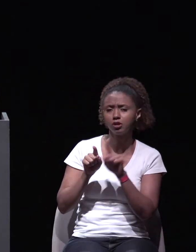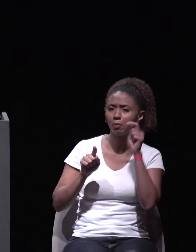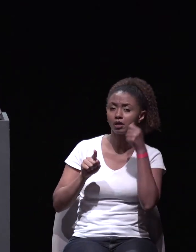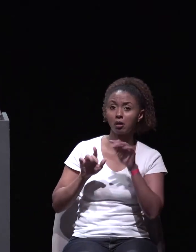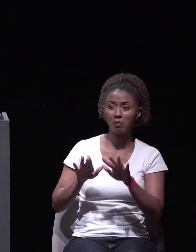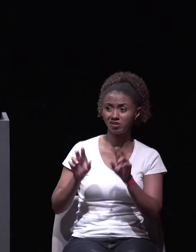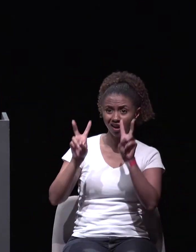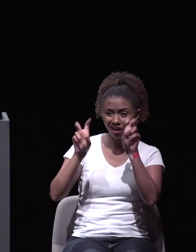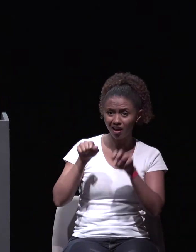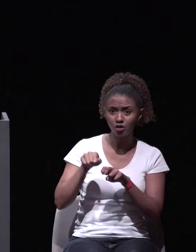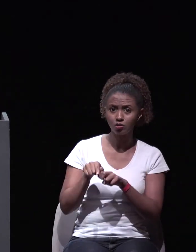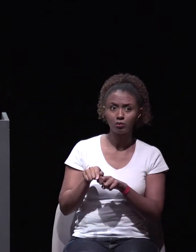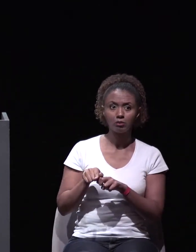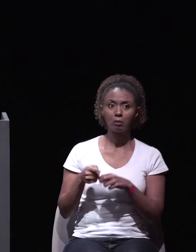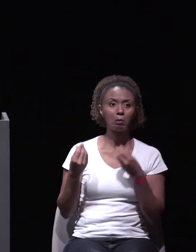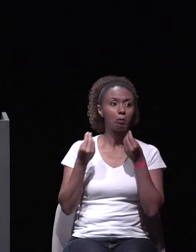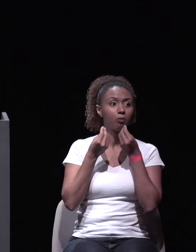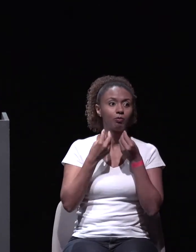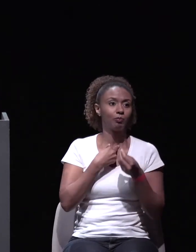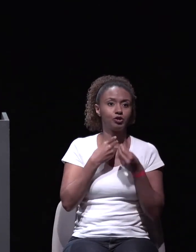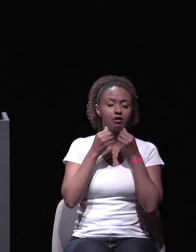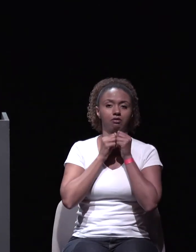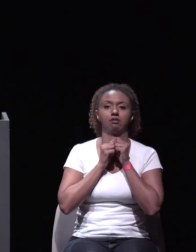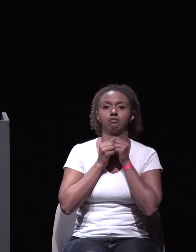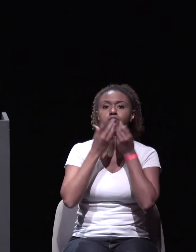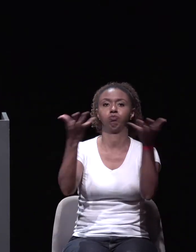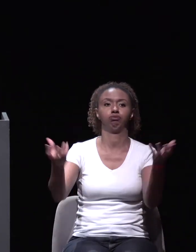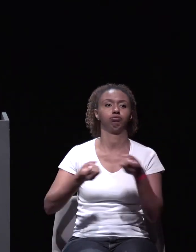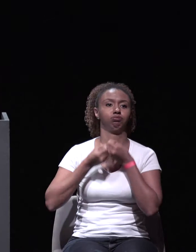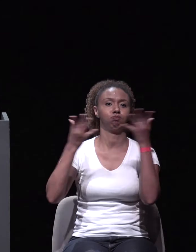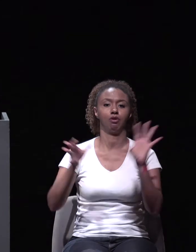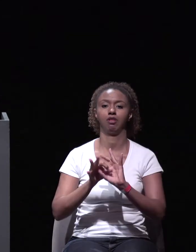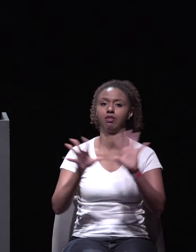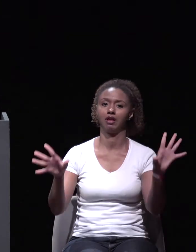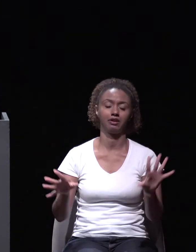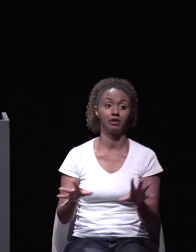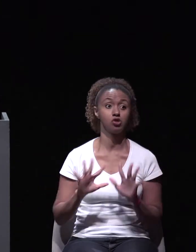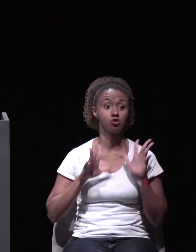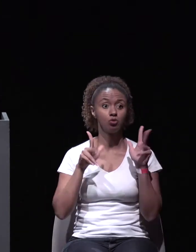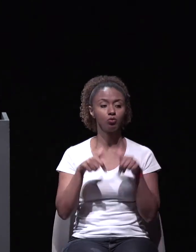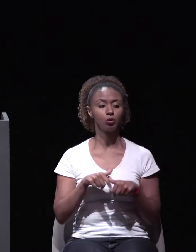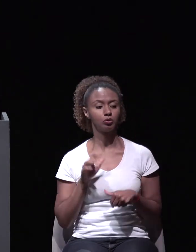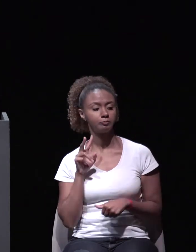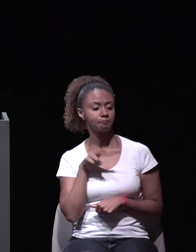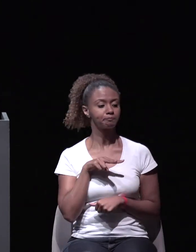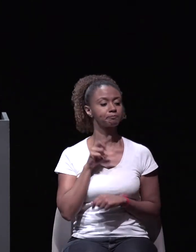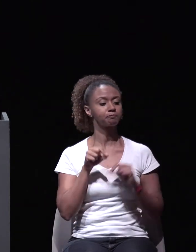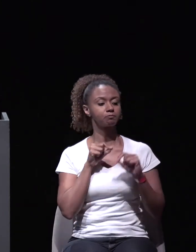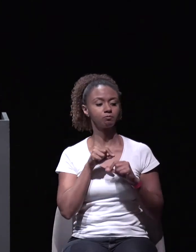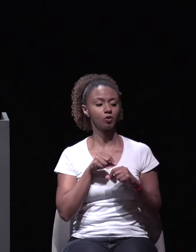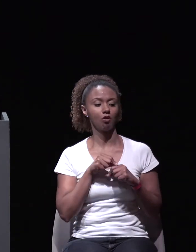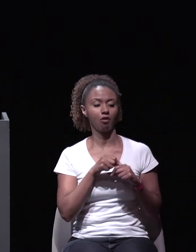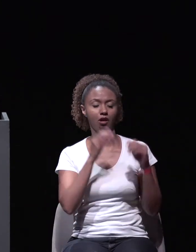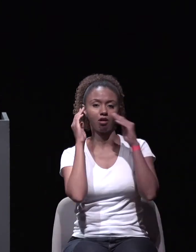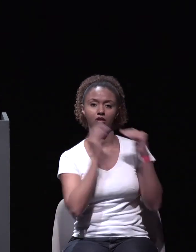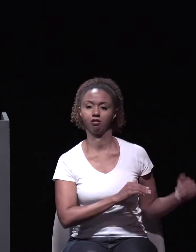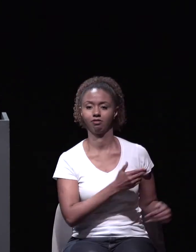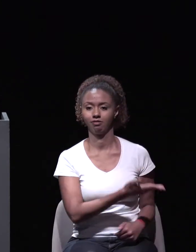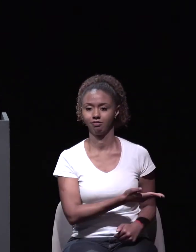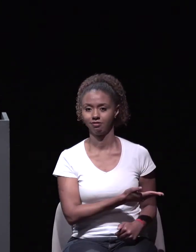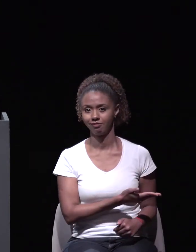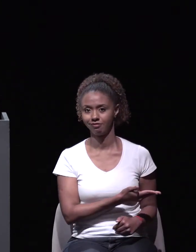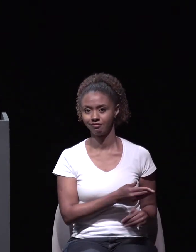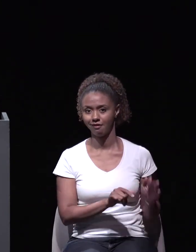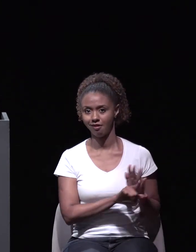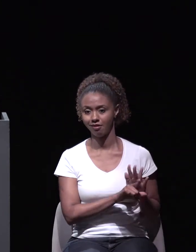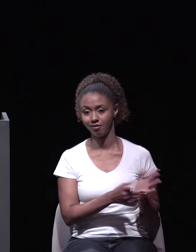podia ficar falando livremente, não é? Porque tudo era visto um pouco como insubordinação. E o que